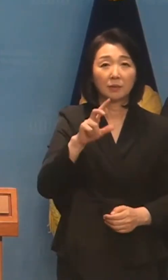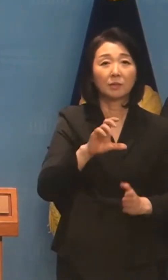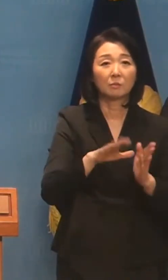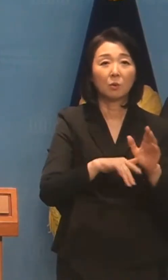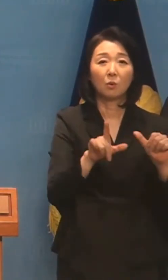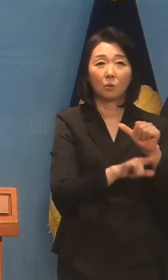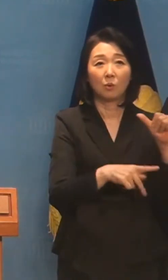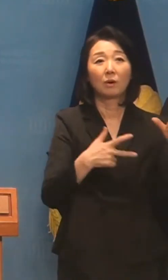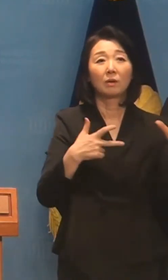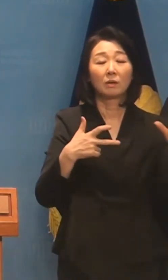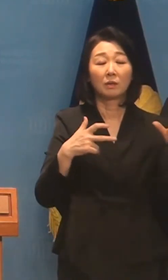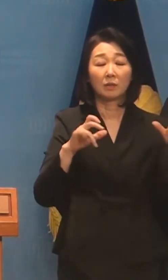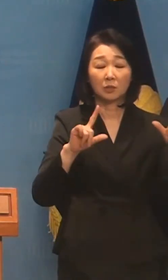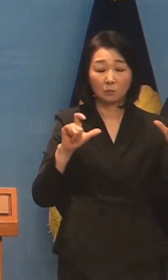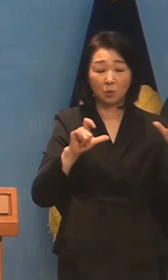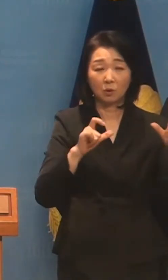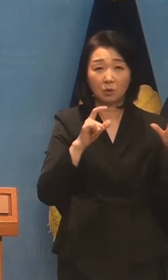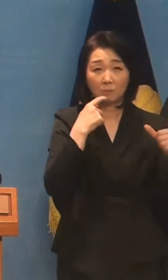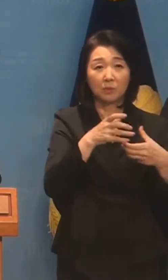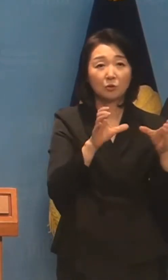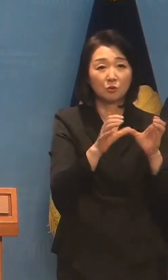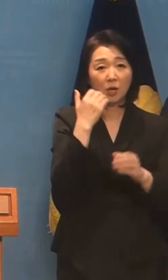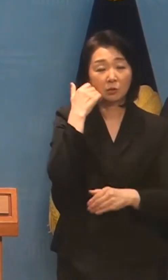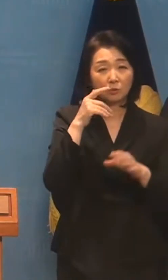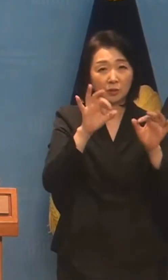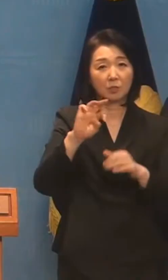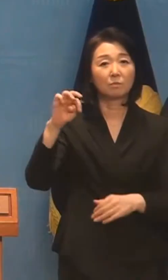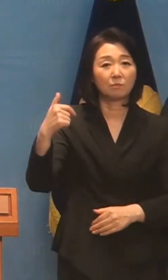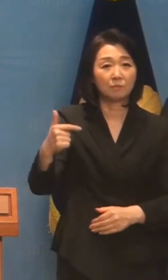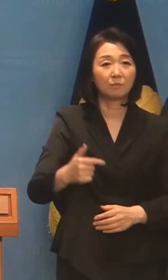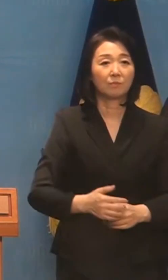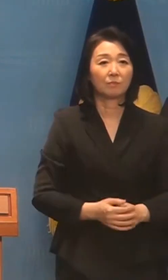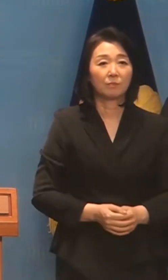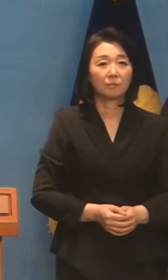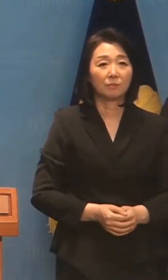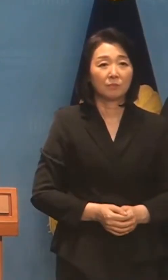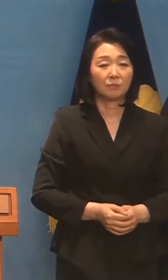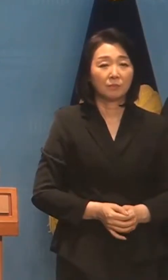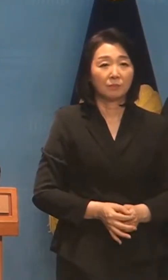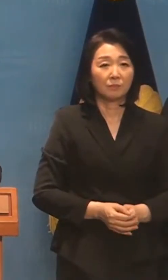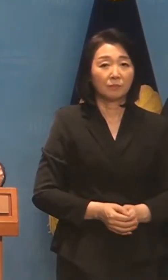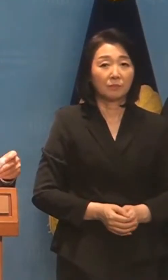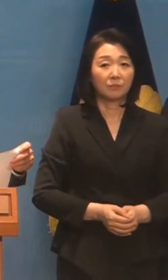2025년 5월 15일 더불어민주당 국회의원 김윤.